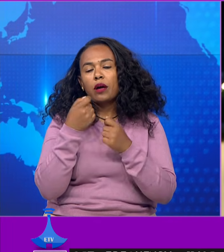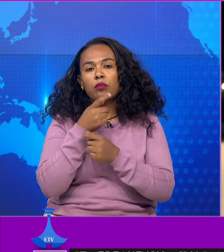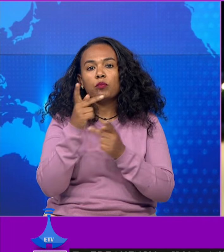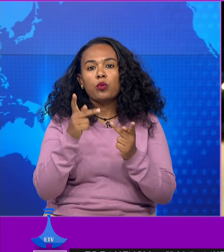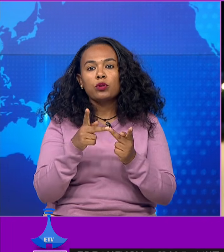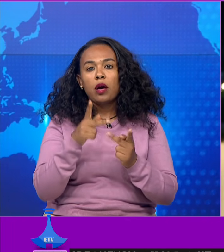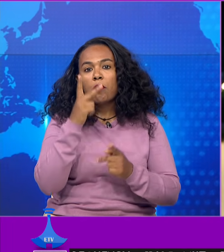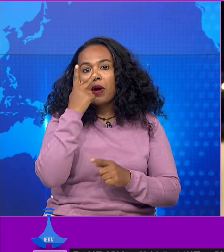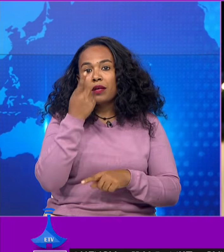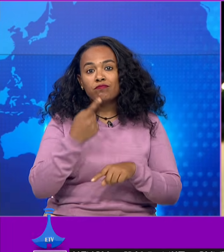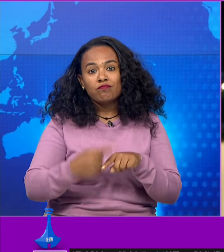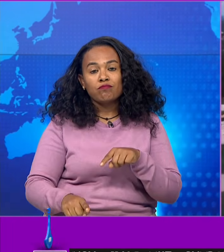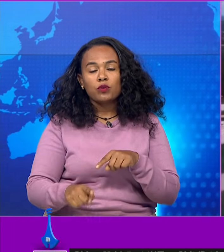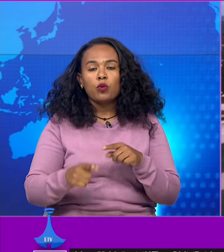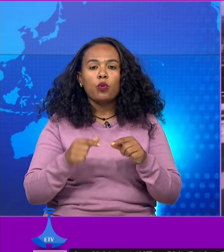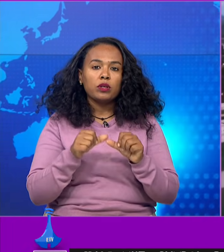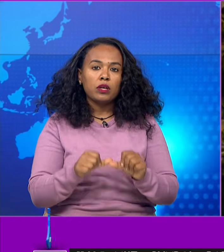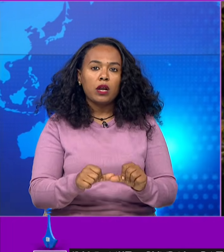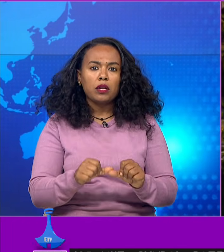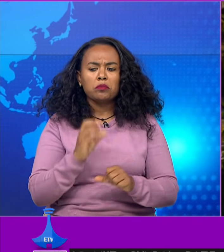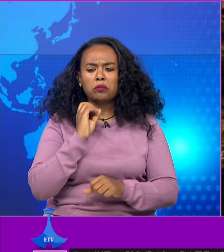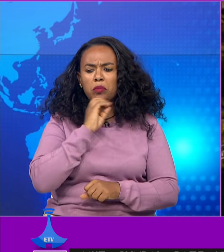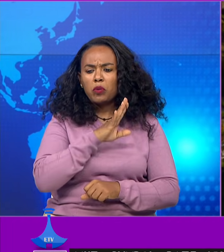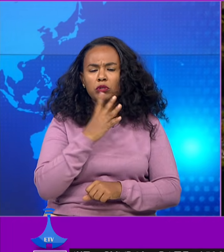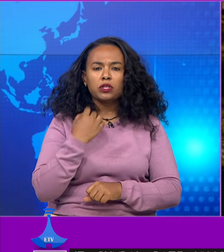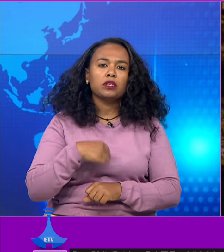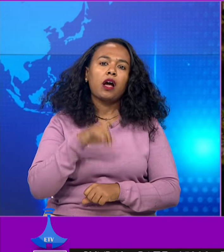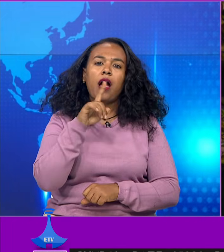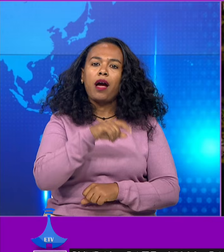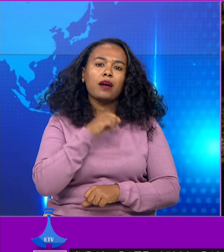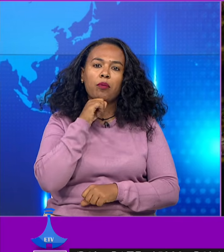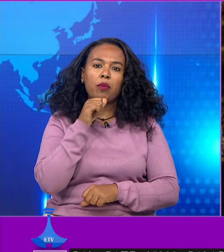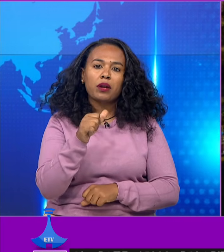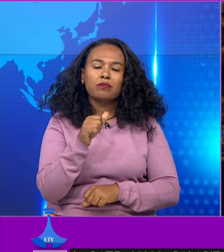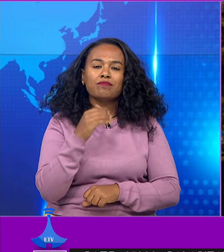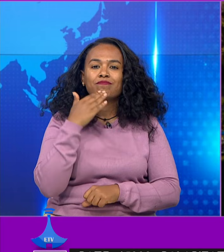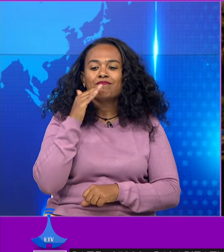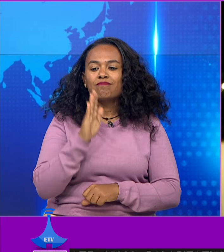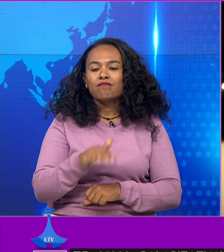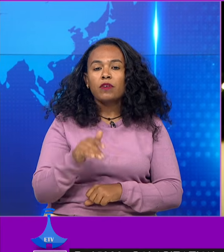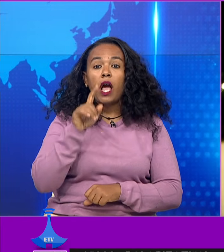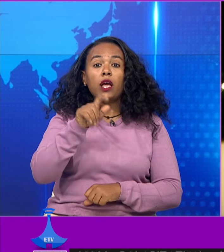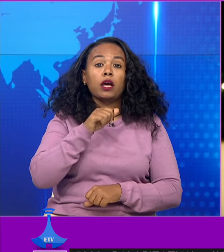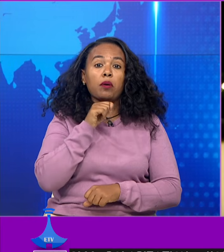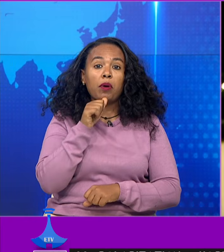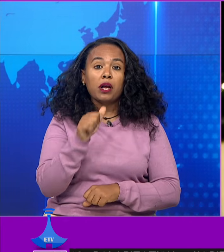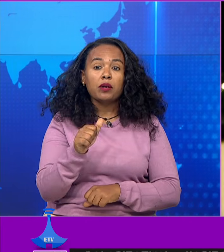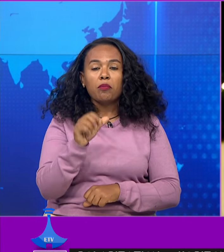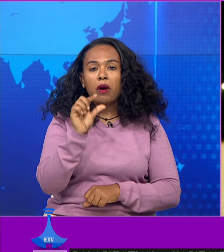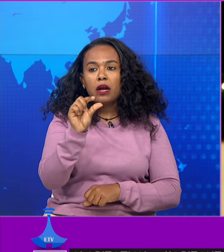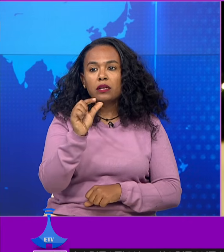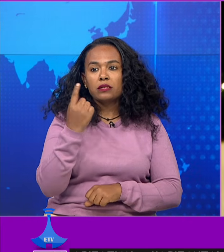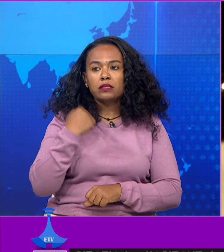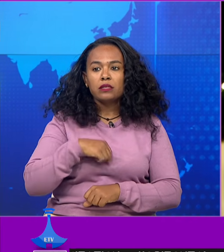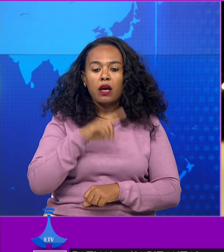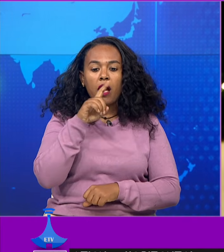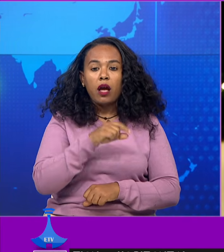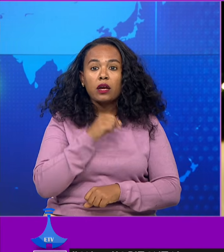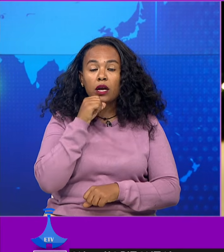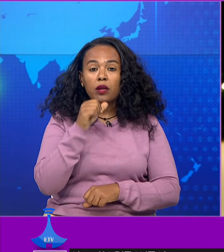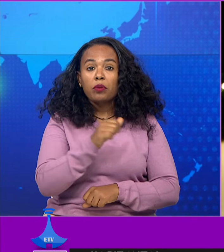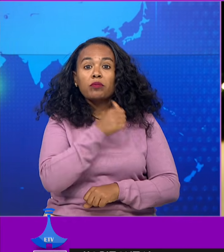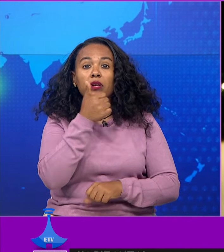ማየት ሳንችል ኖረናል። መቆሸሽ እኛ አይገባንም፣ መጠልሸት እኛ አይገባንም፣ ማነስ እኛ አይገባንም፣